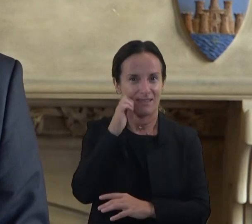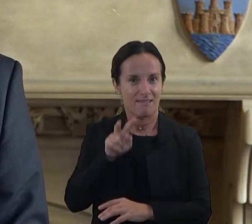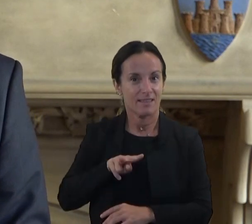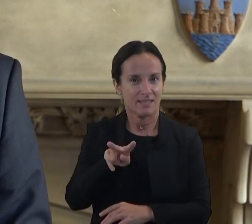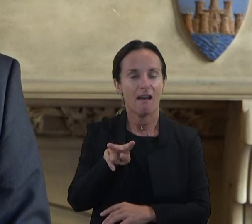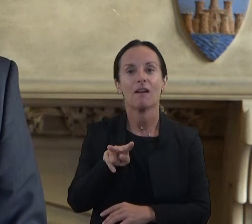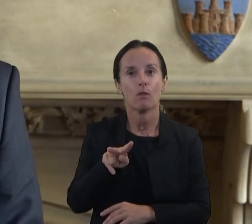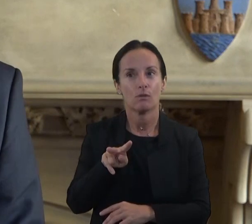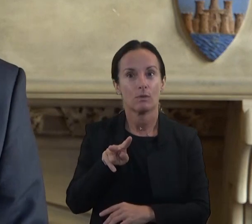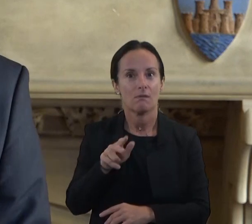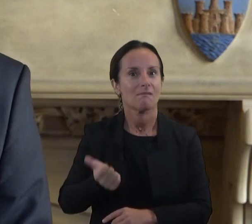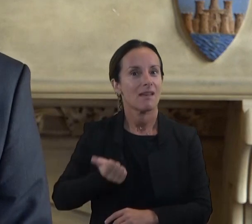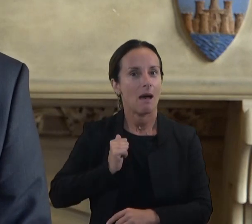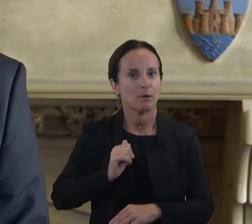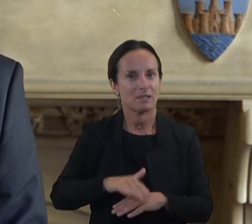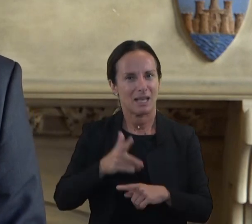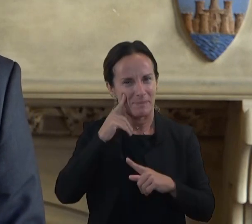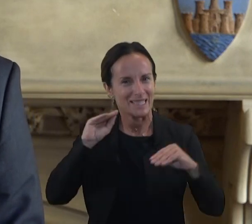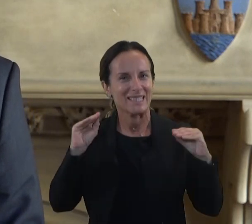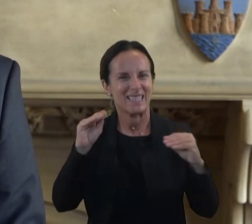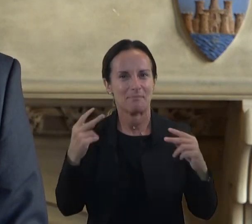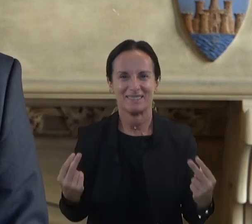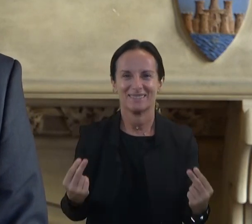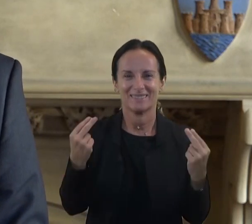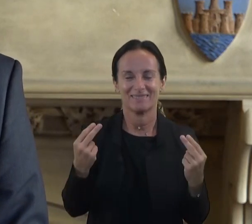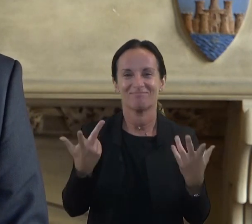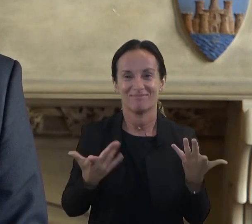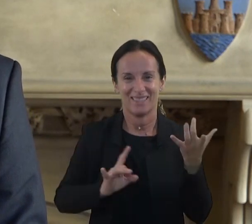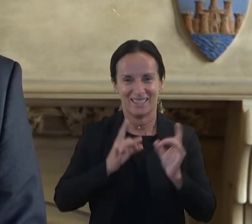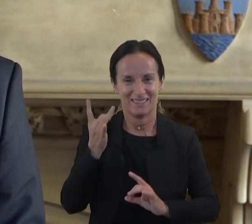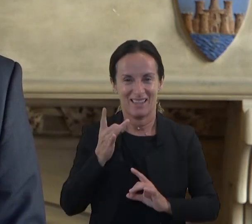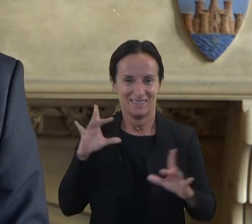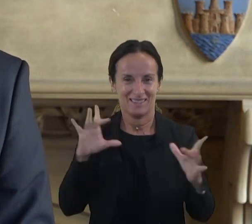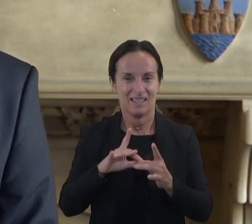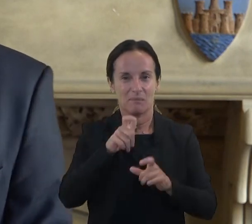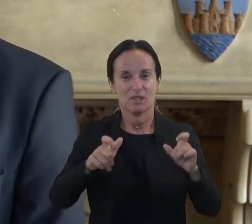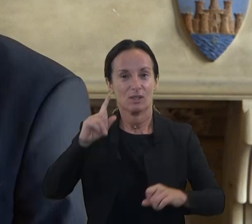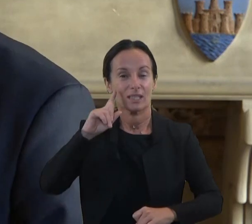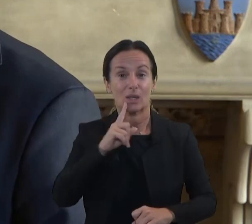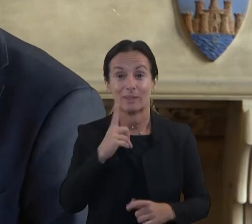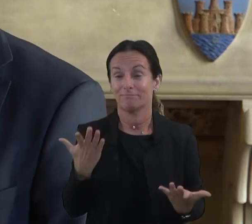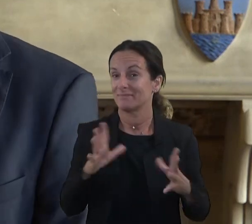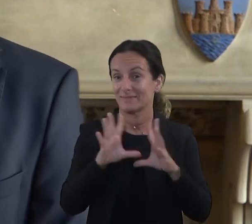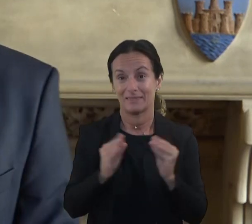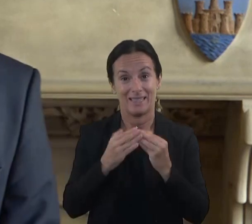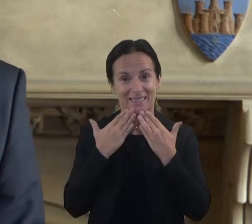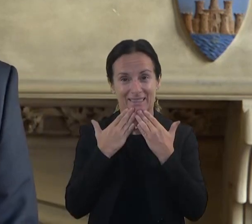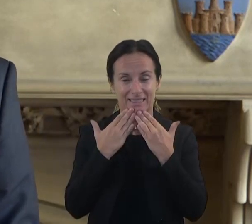de esta semana, creo que es un buen momento para visibilizar todas estas actividades. Así que muchas